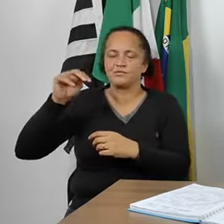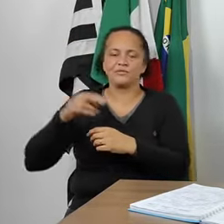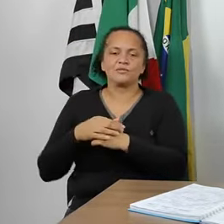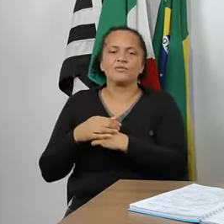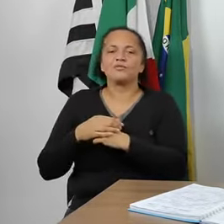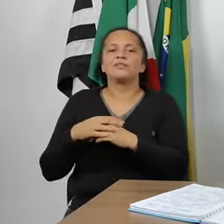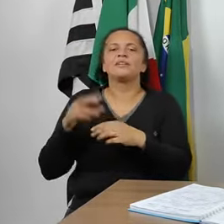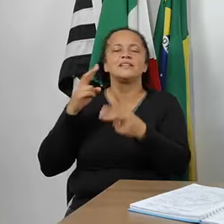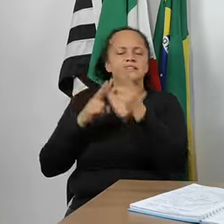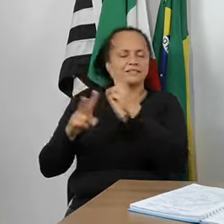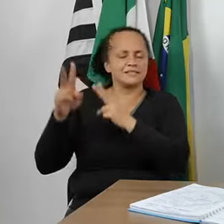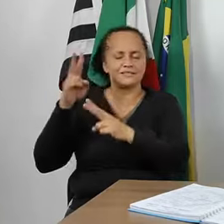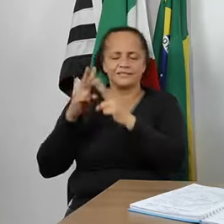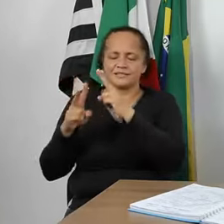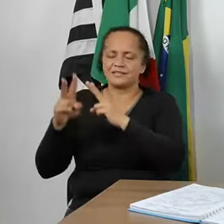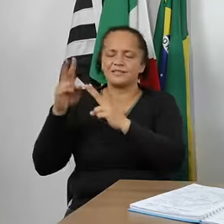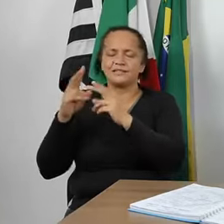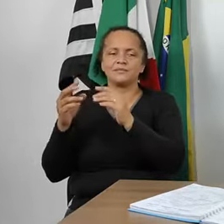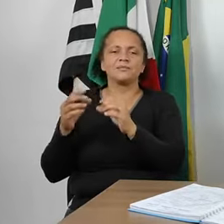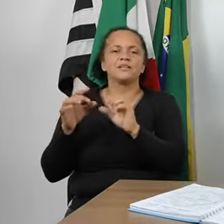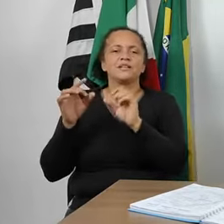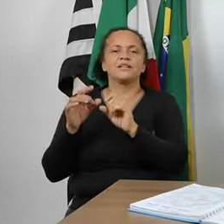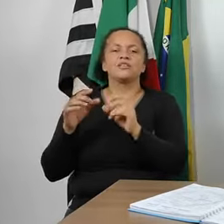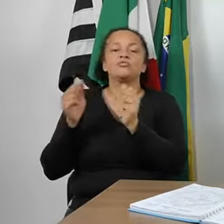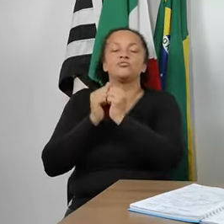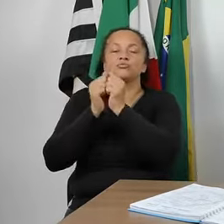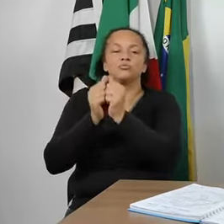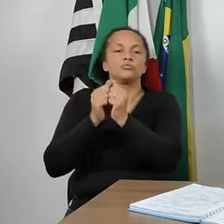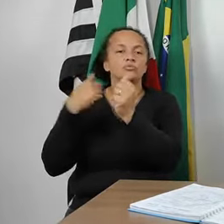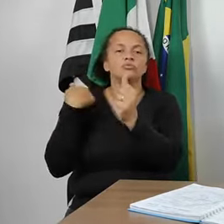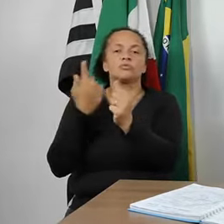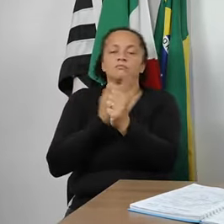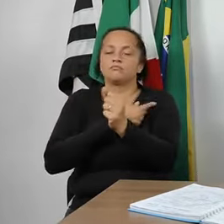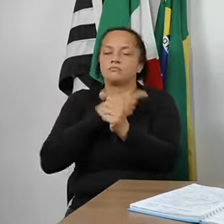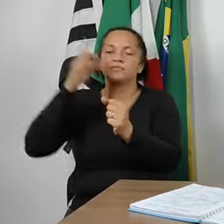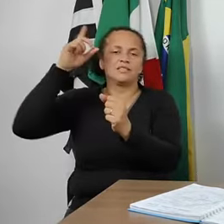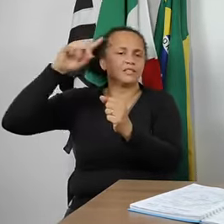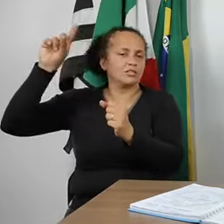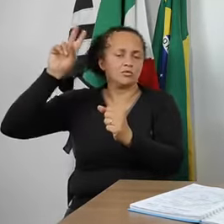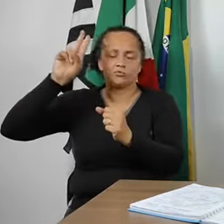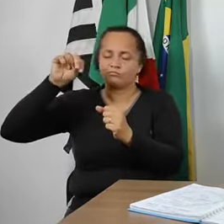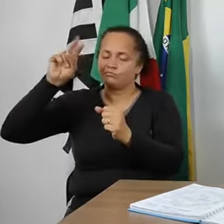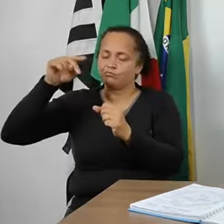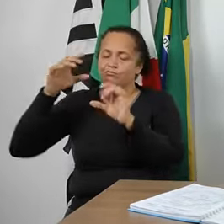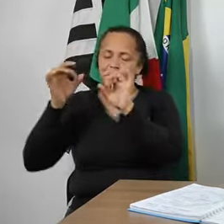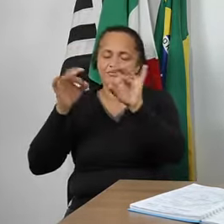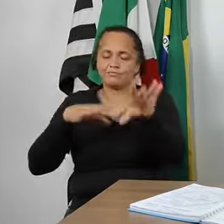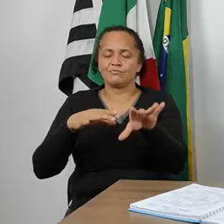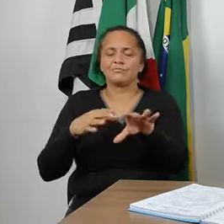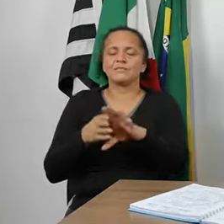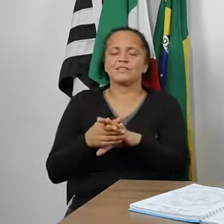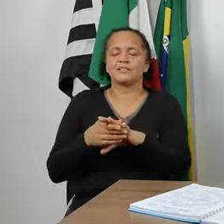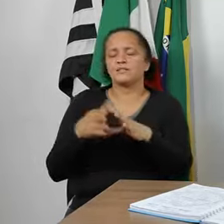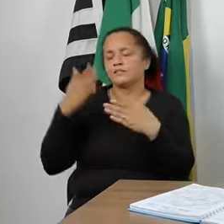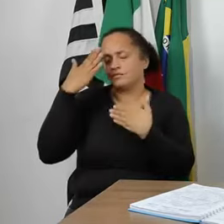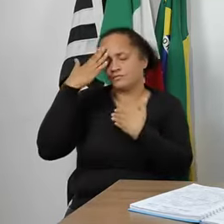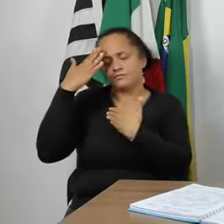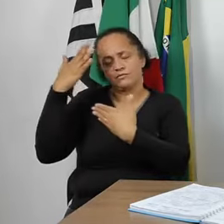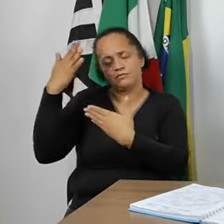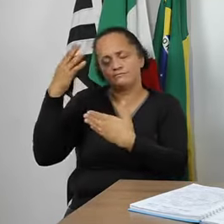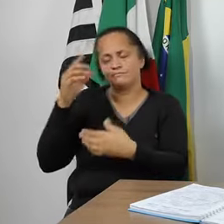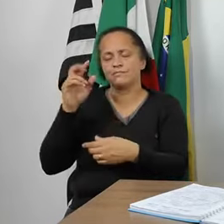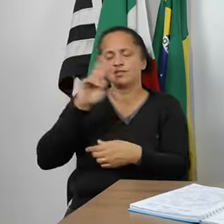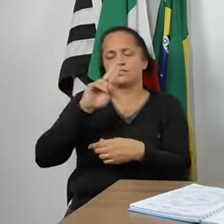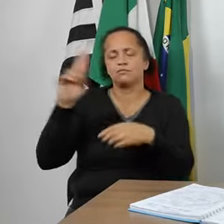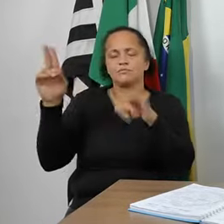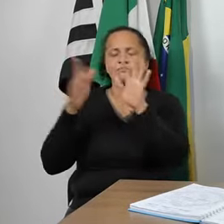entregou, não nos dará juntamente com ele, graciosamente, todas as coisas? Oh, Pai, em nome de Jesus